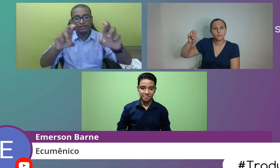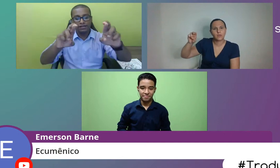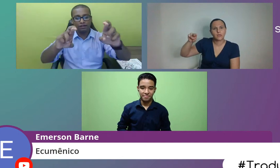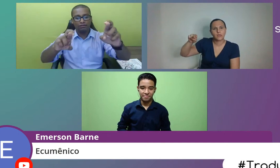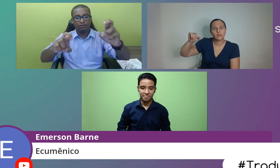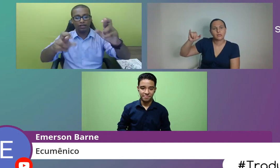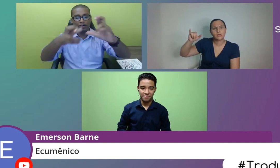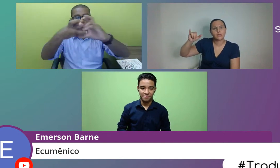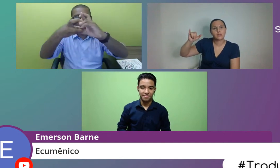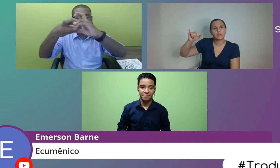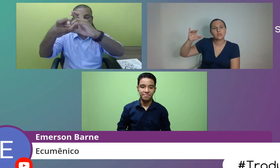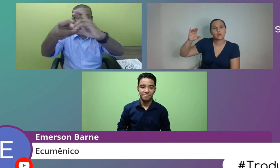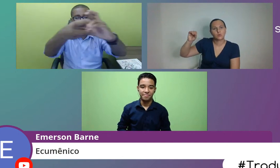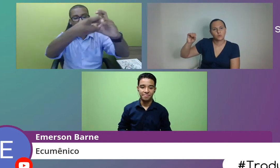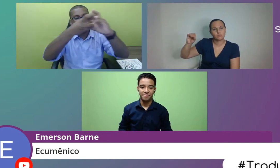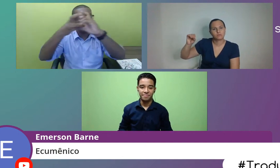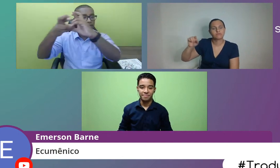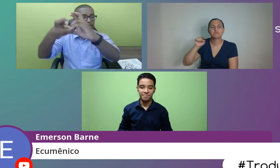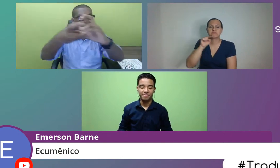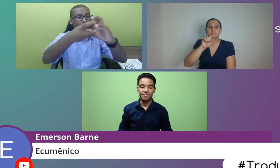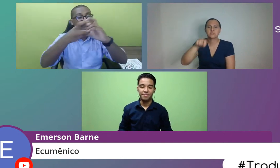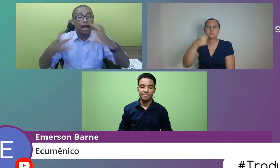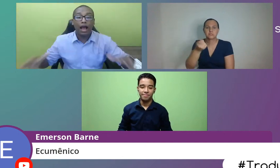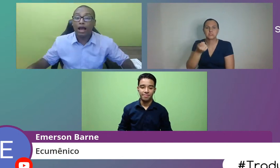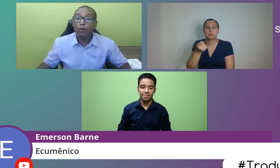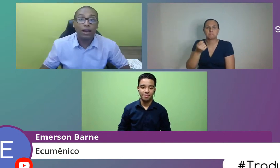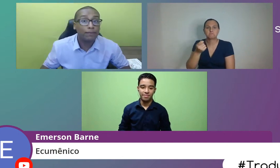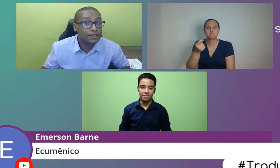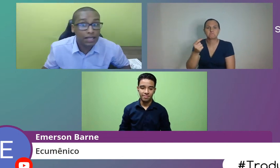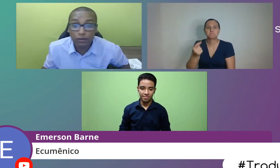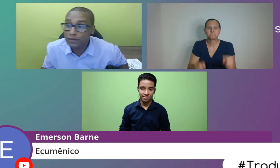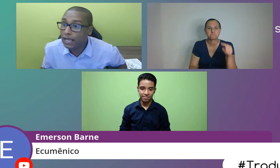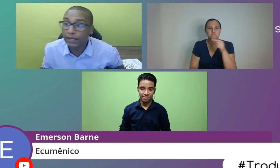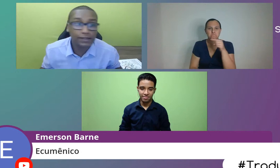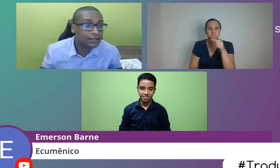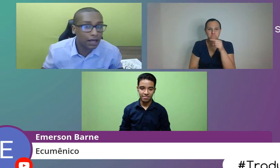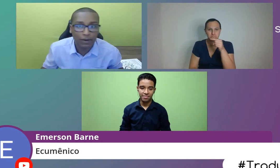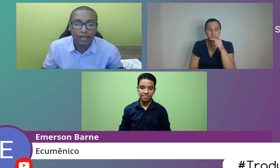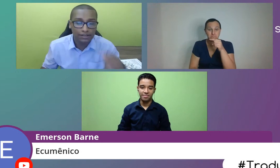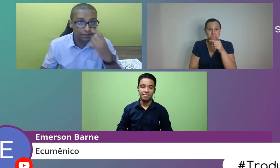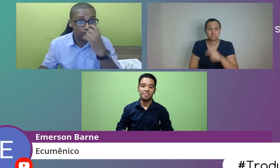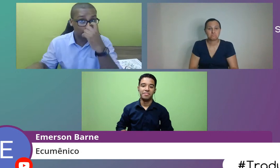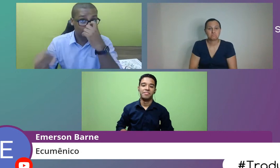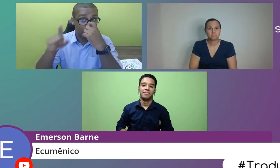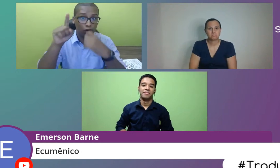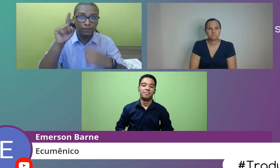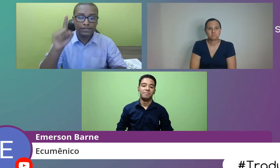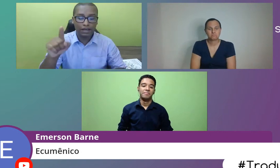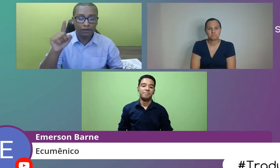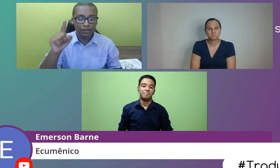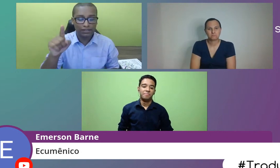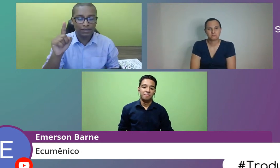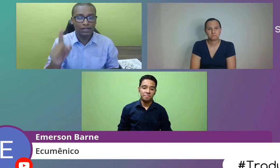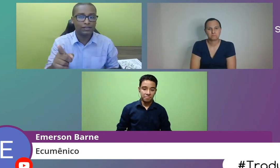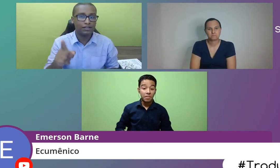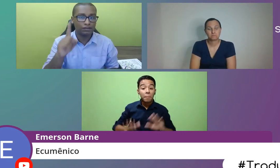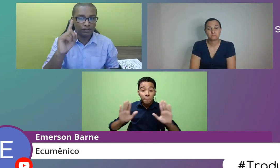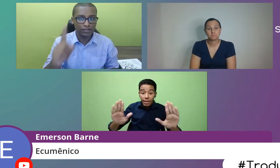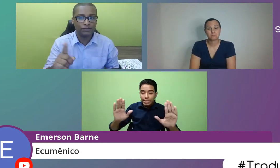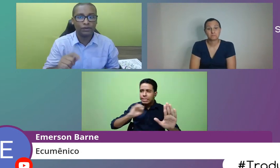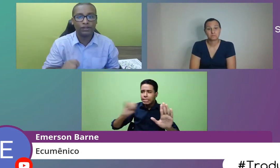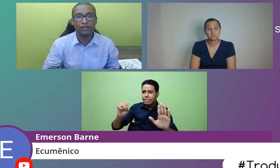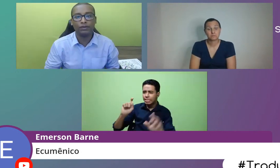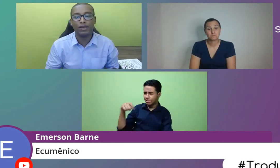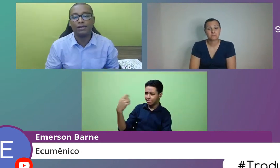Ecumenismo. É esse sinal. Ecumenismo. Ah, olha, mas não sei que sinal é esse. Observa a minha